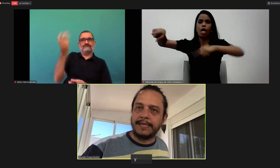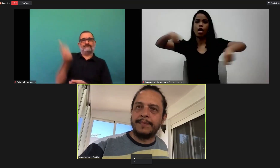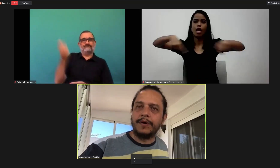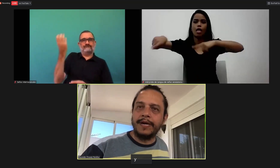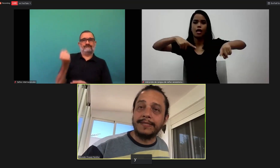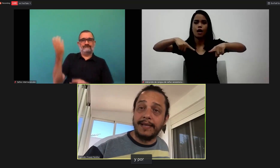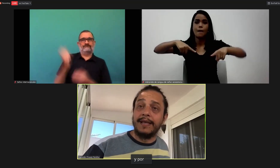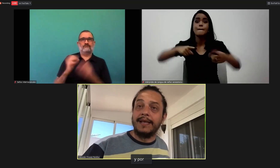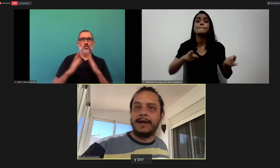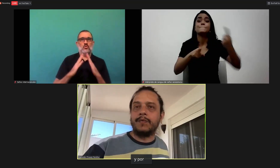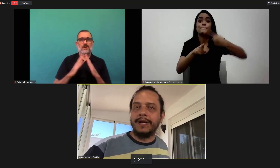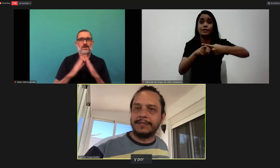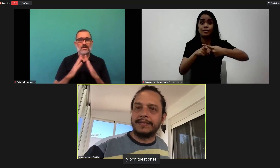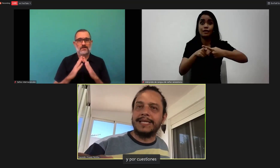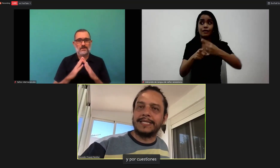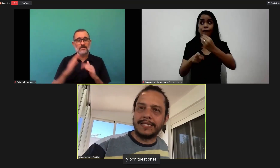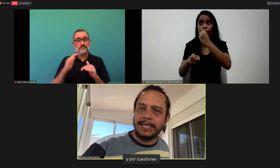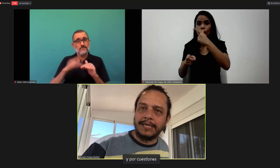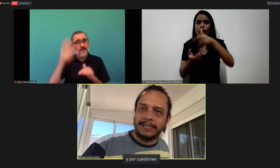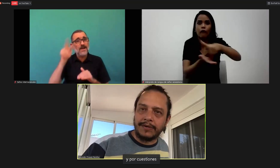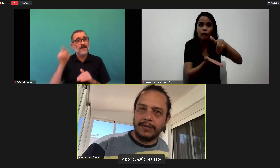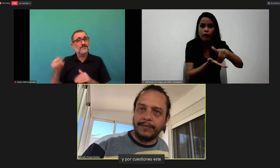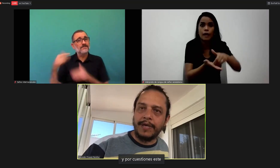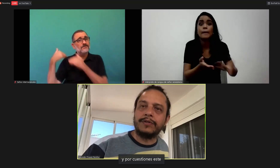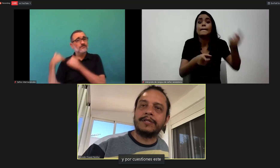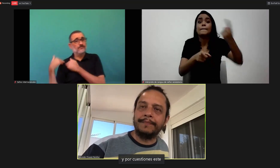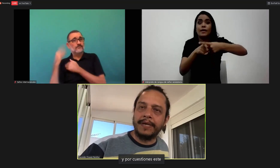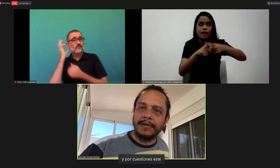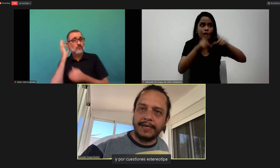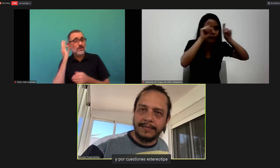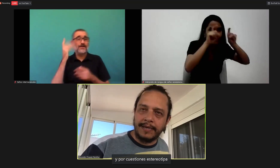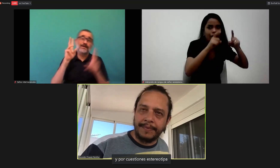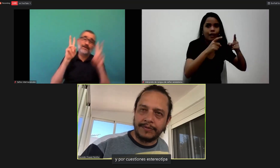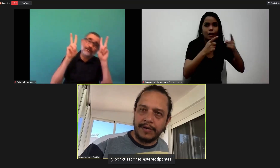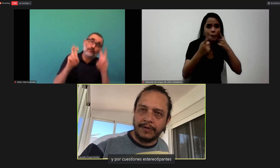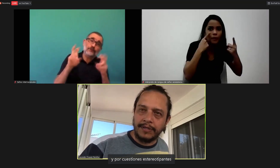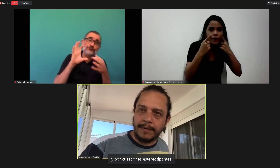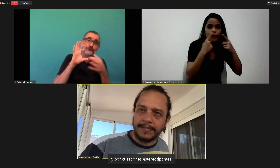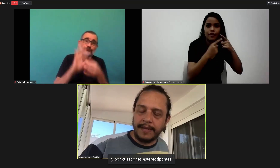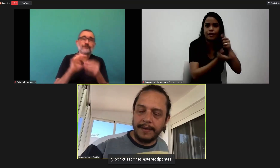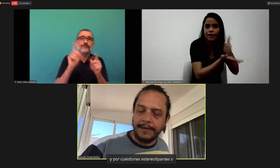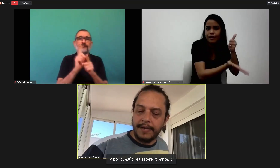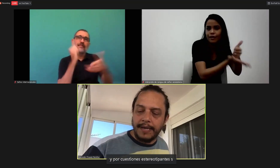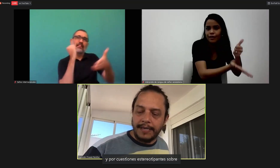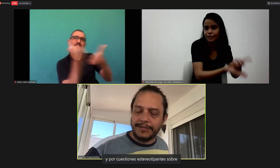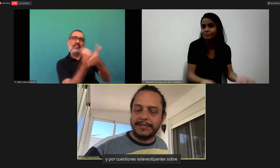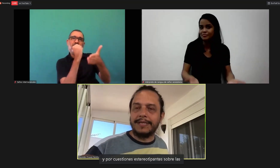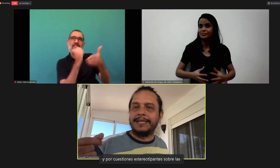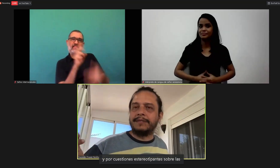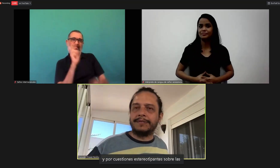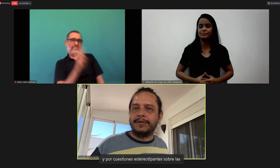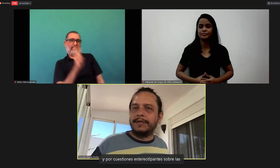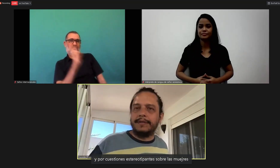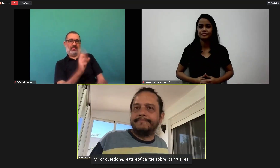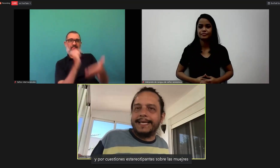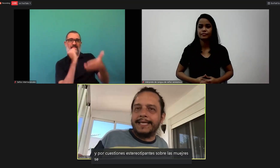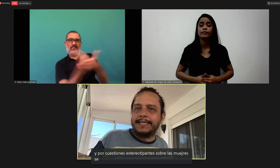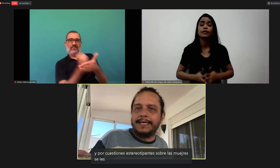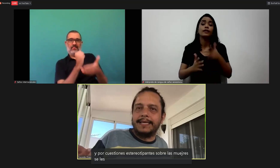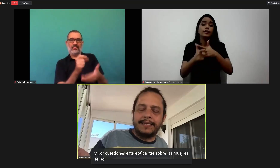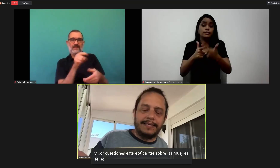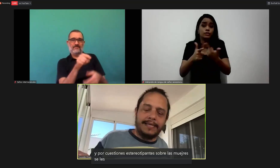estereotipantes hacia las mujeres, en las cuales se les asigna este rol de cuidado también hacia las personas con discapacidad. Entonces, la